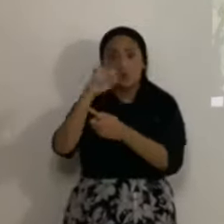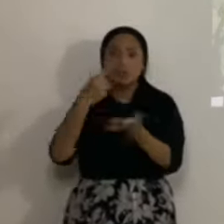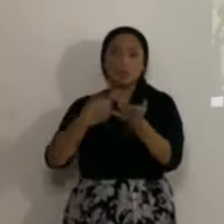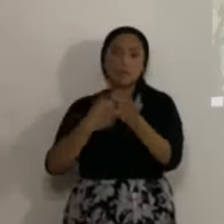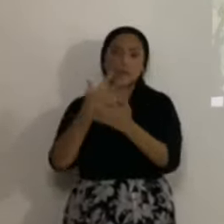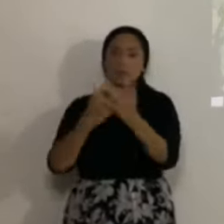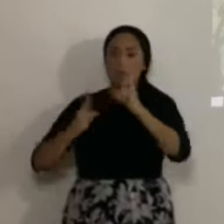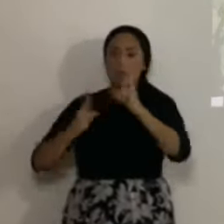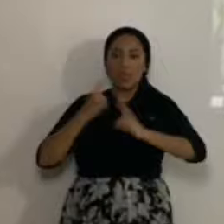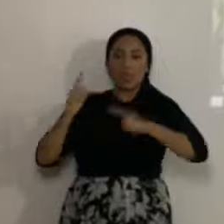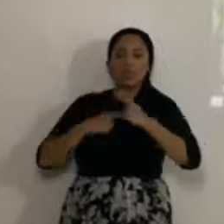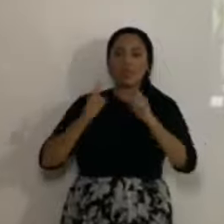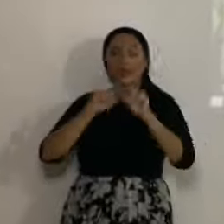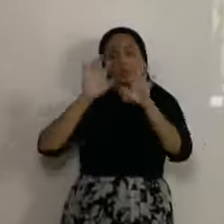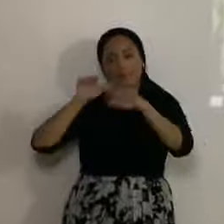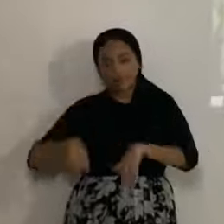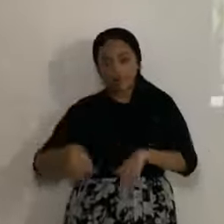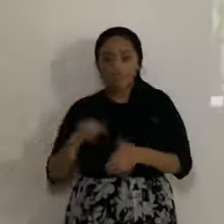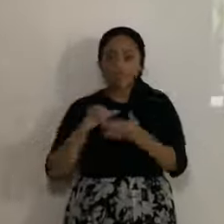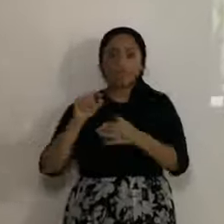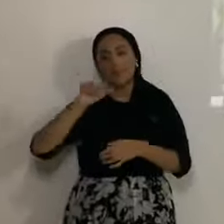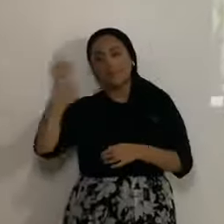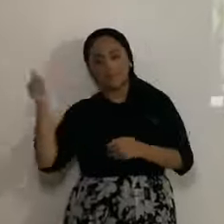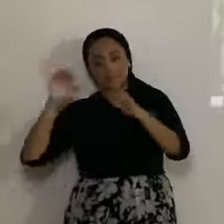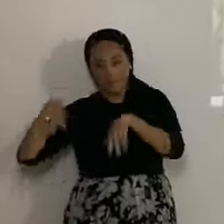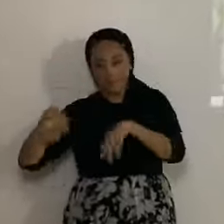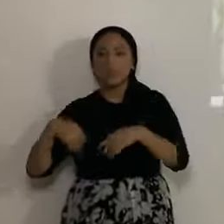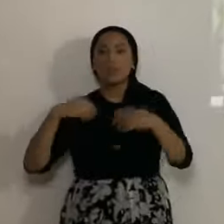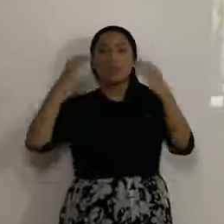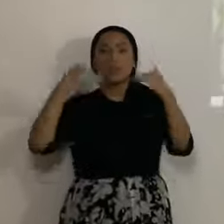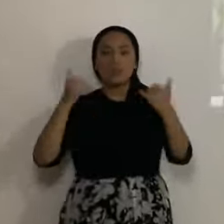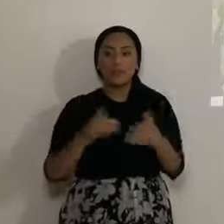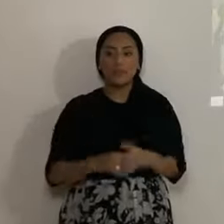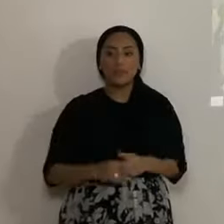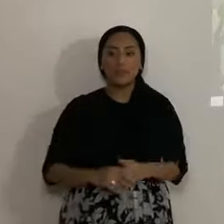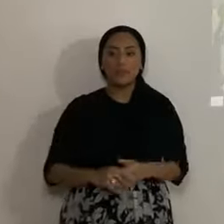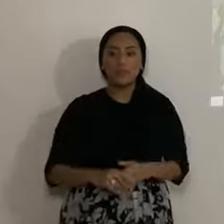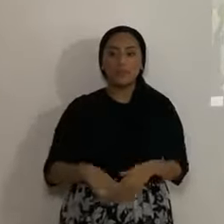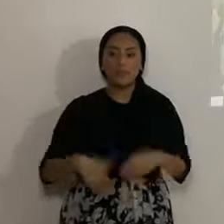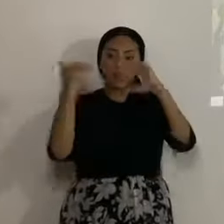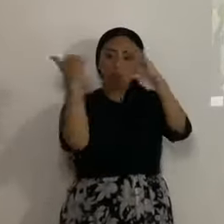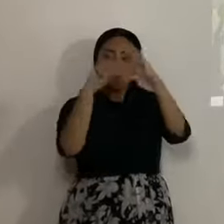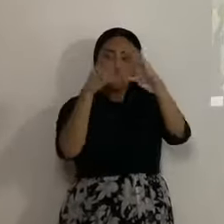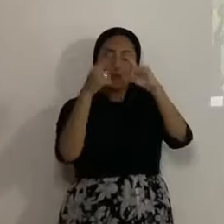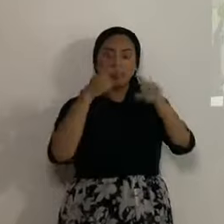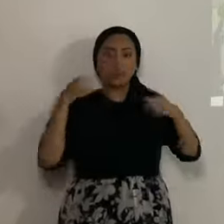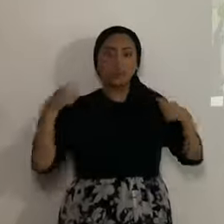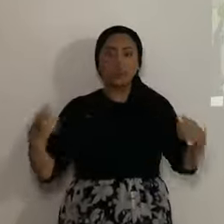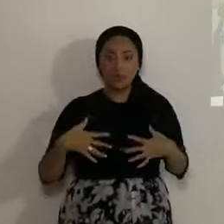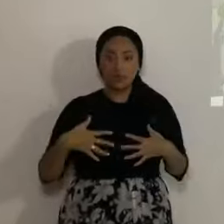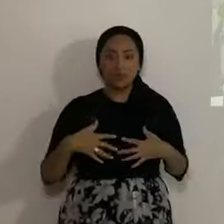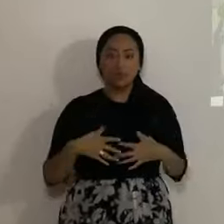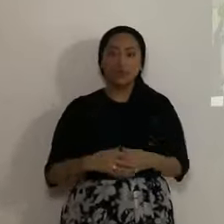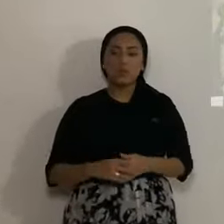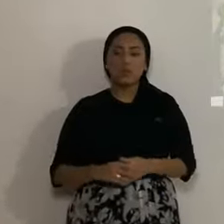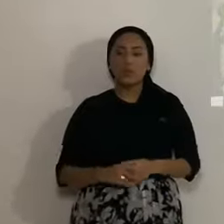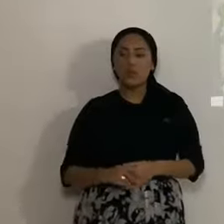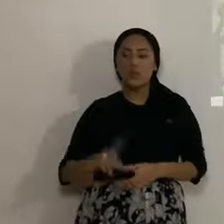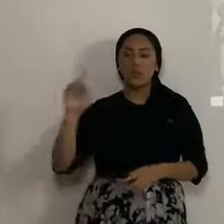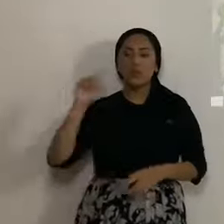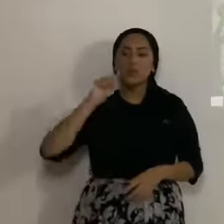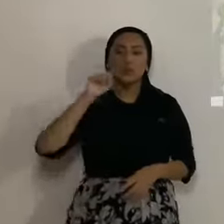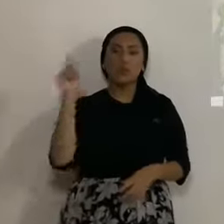escupido en la cara, pero bueno, eso es otra cosa. Ahora, a los mensajeros del miedo se les